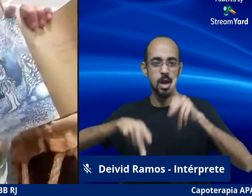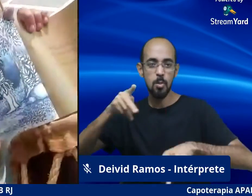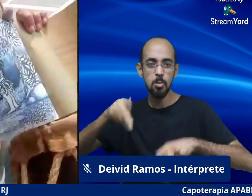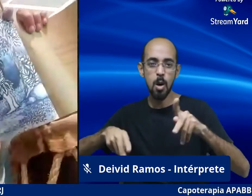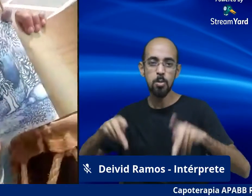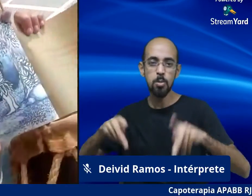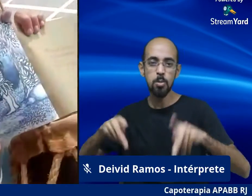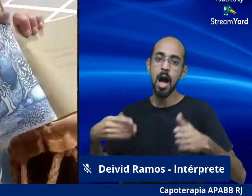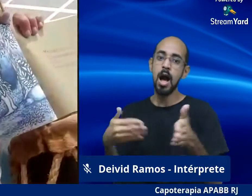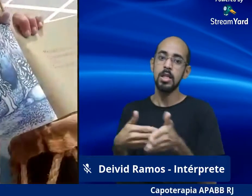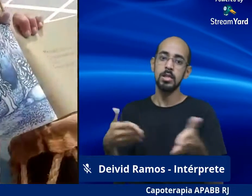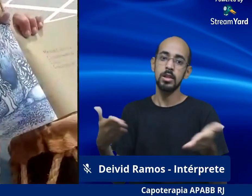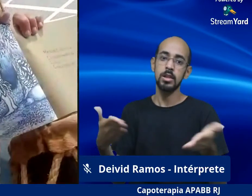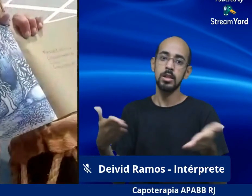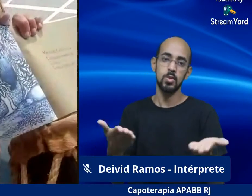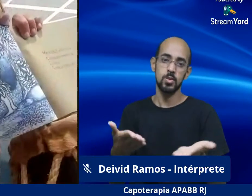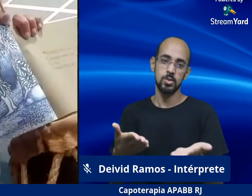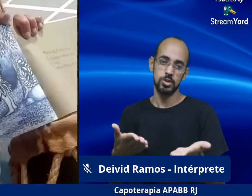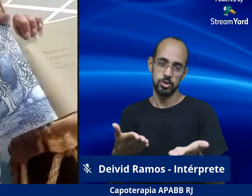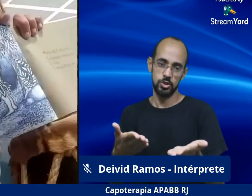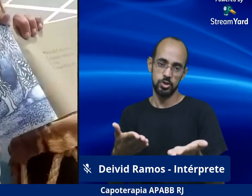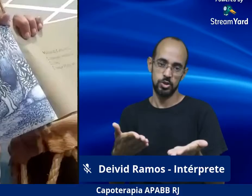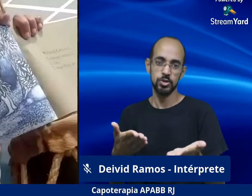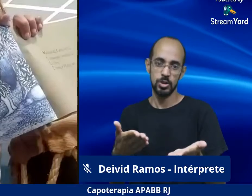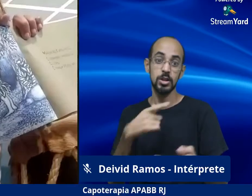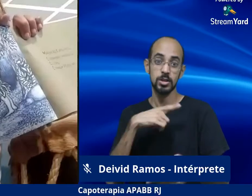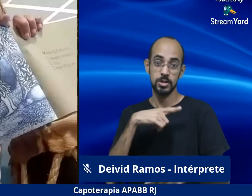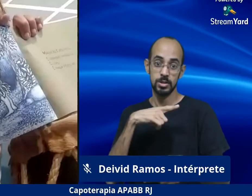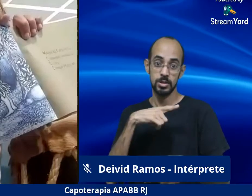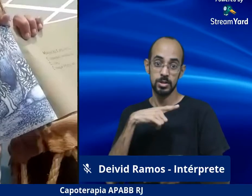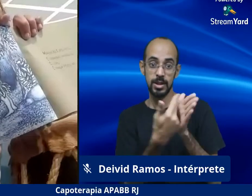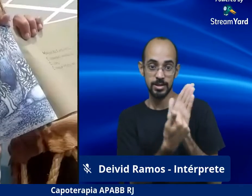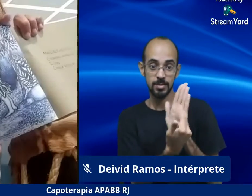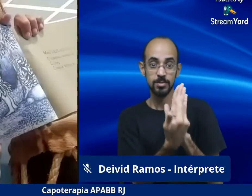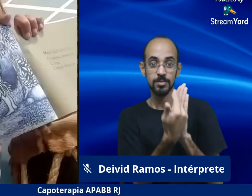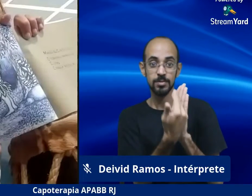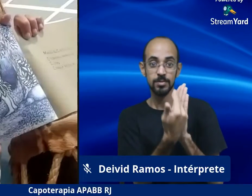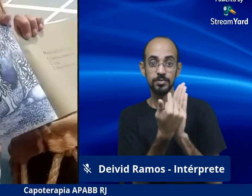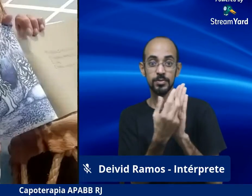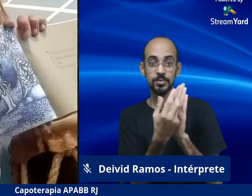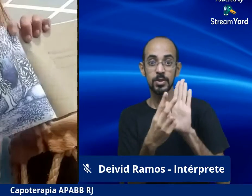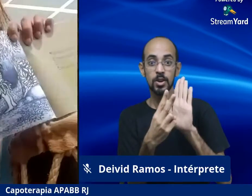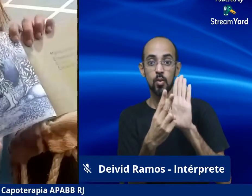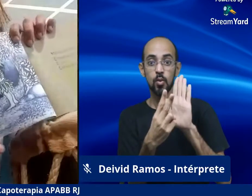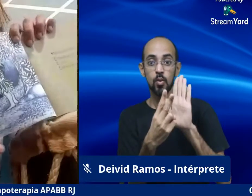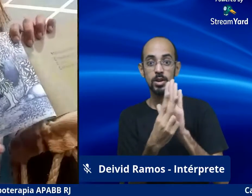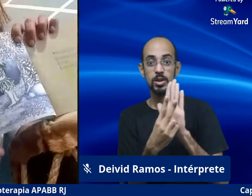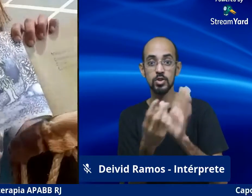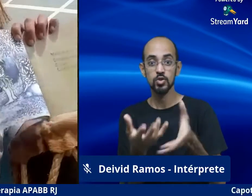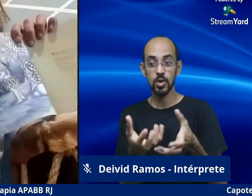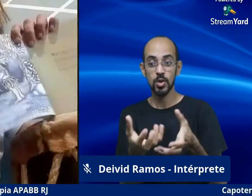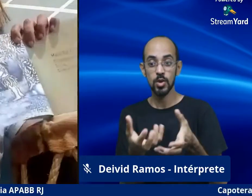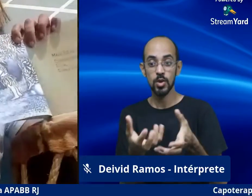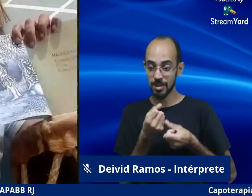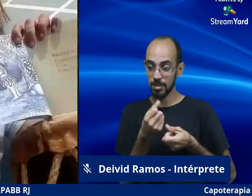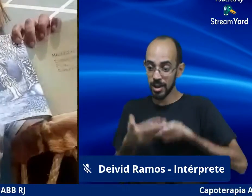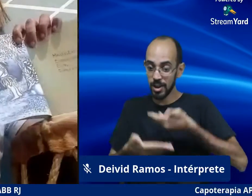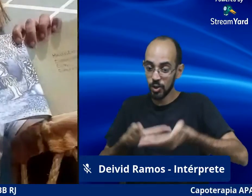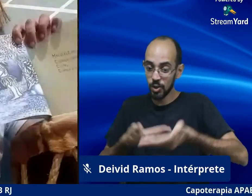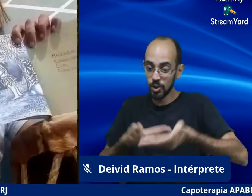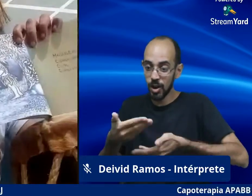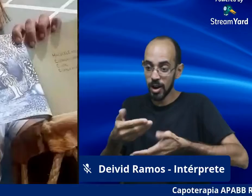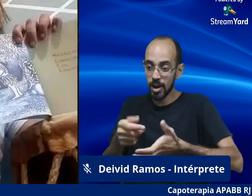ó, o índio, né, recebendo ali o birimbau e dando um arco e flecha como prova